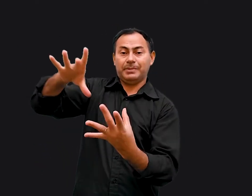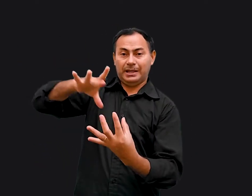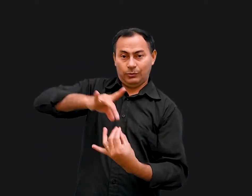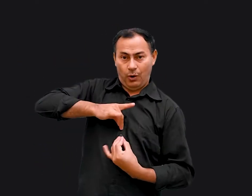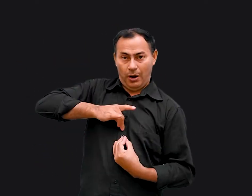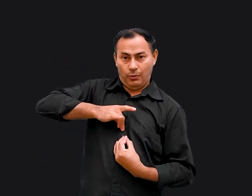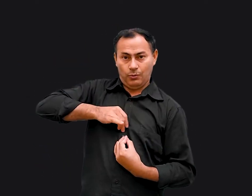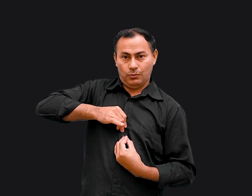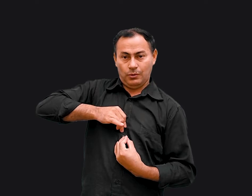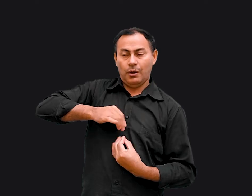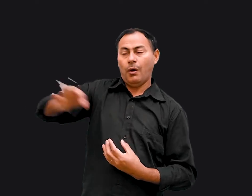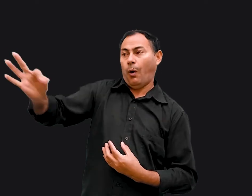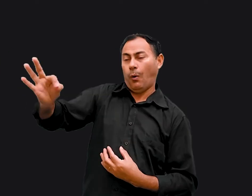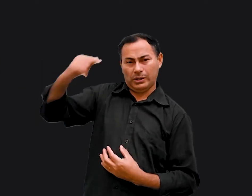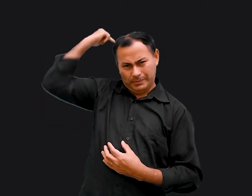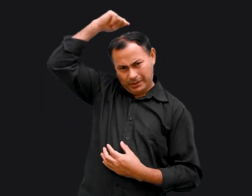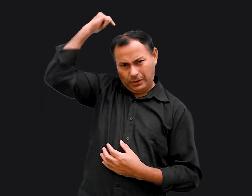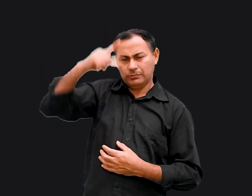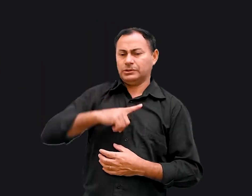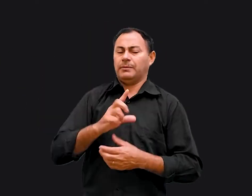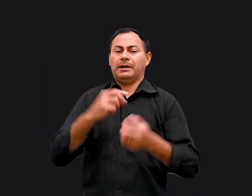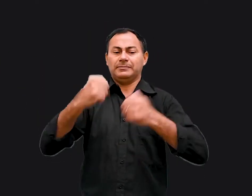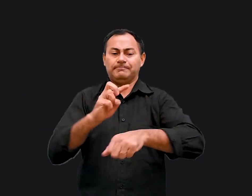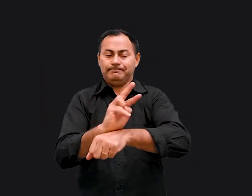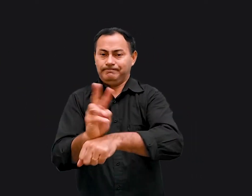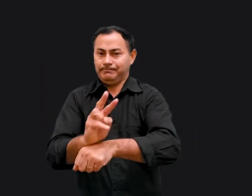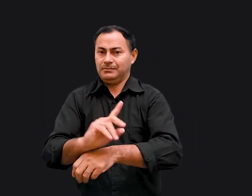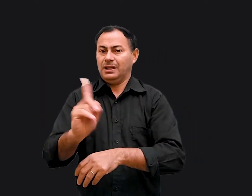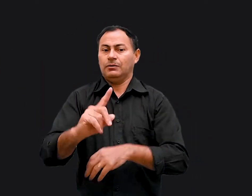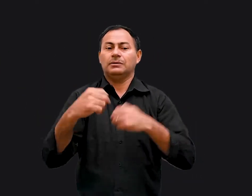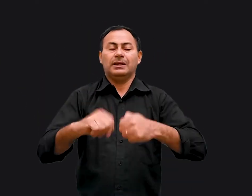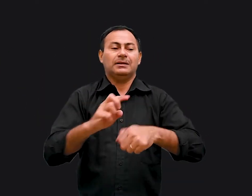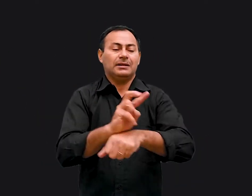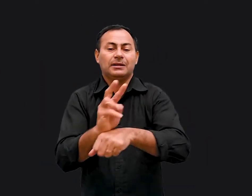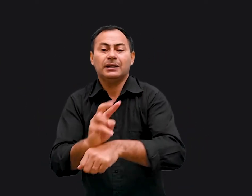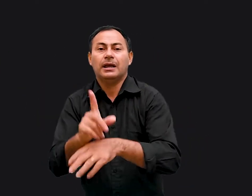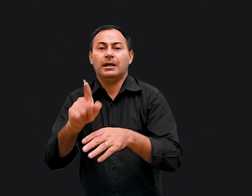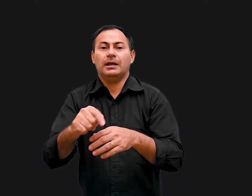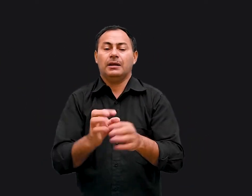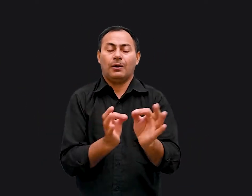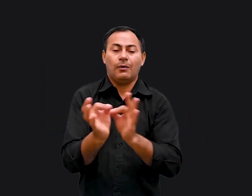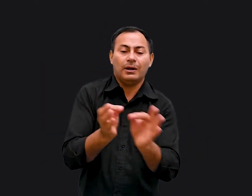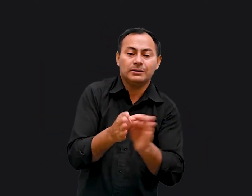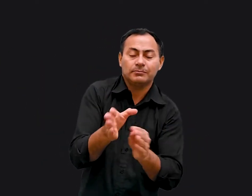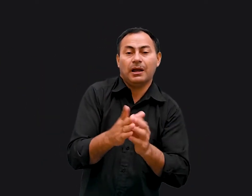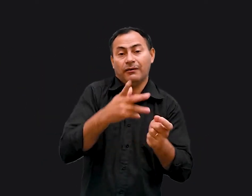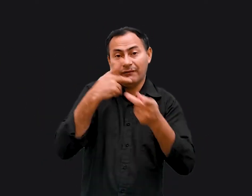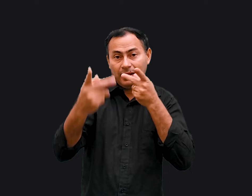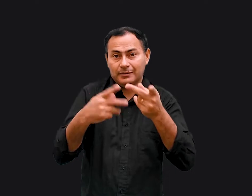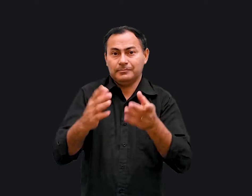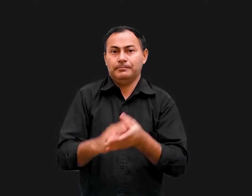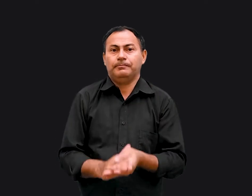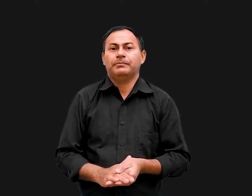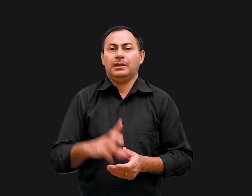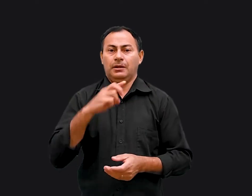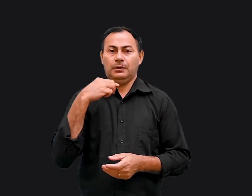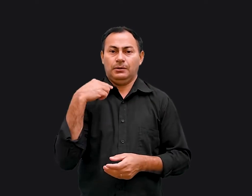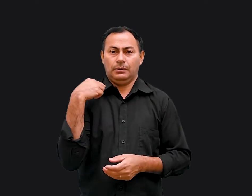haverá mais necessidade de controle. Não haverá necessidade de correção, vamos dizer. Nós já dissemos aqui que